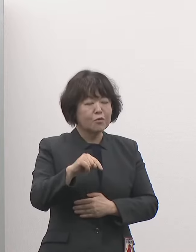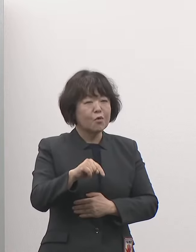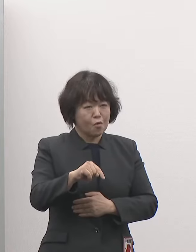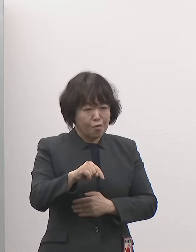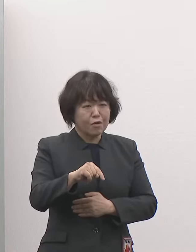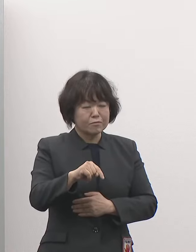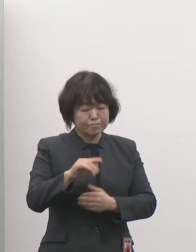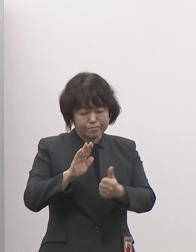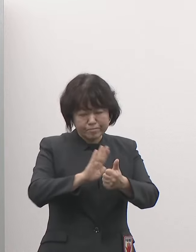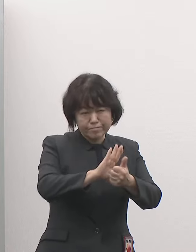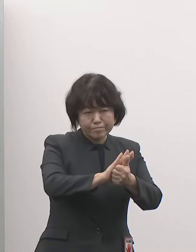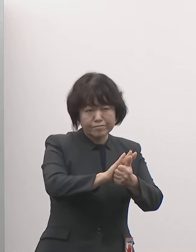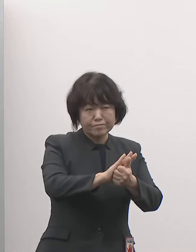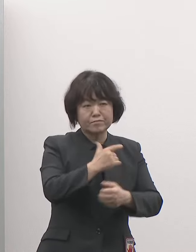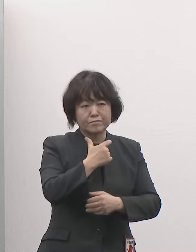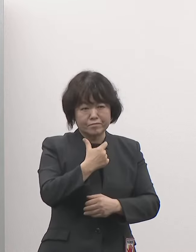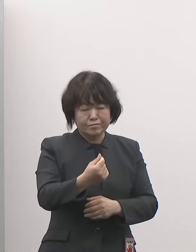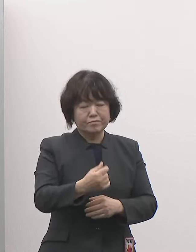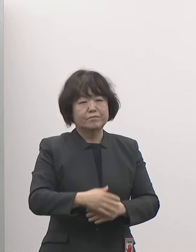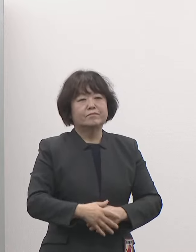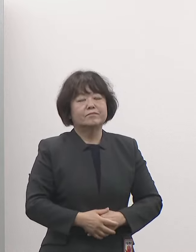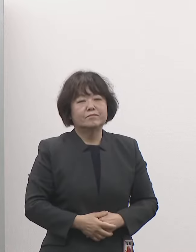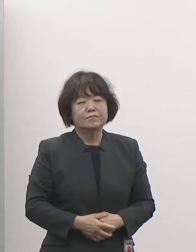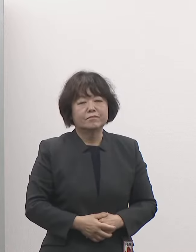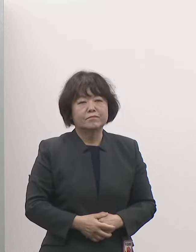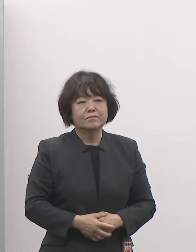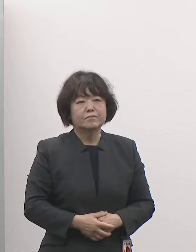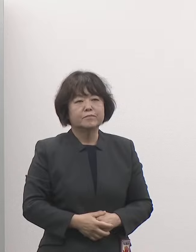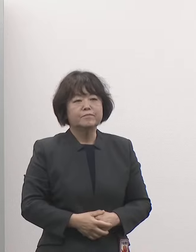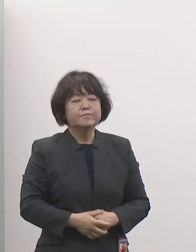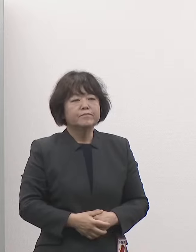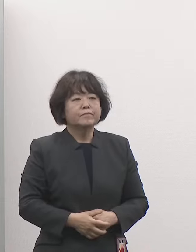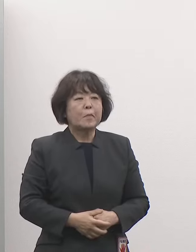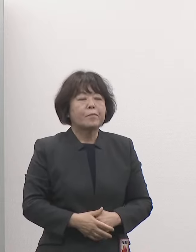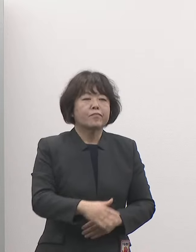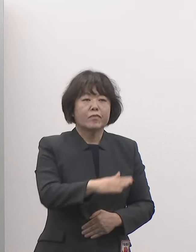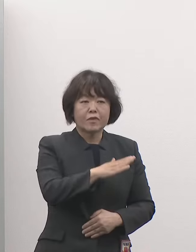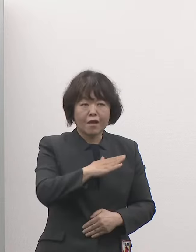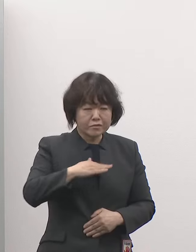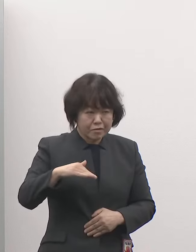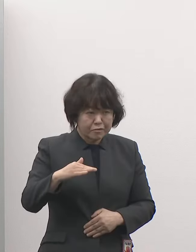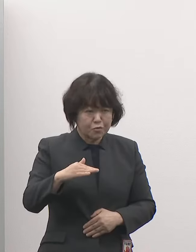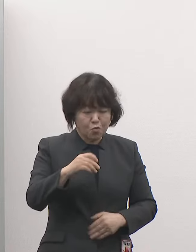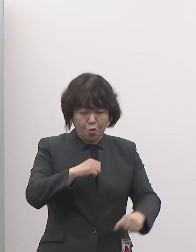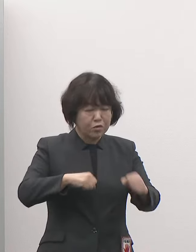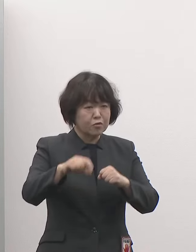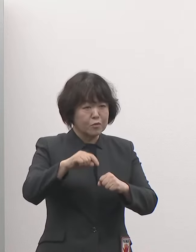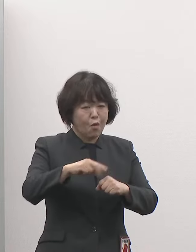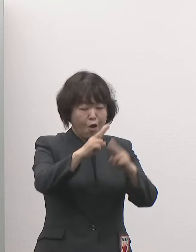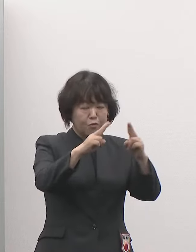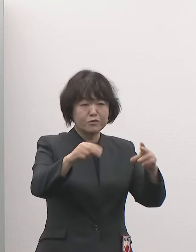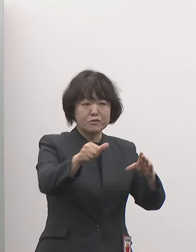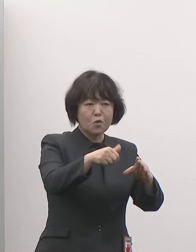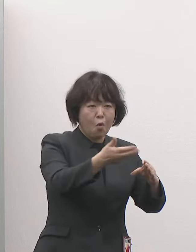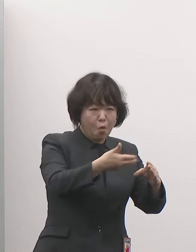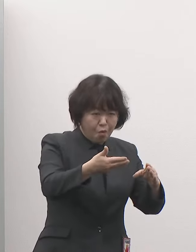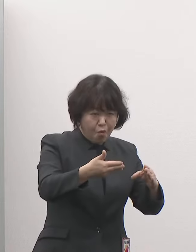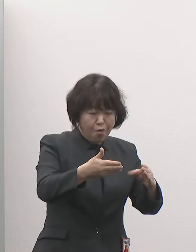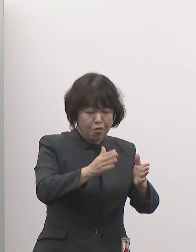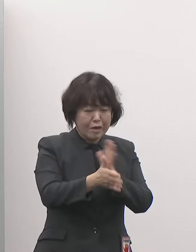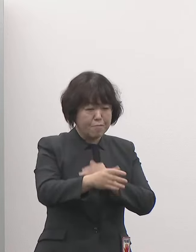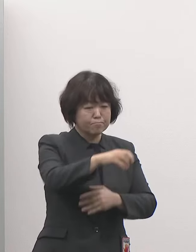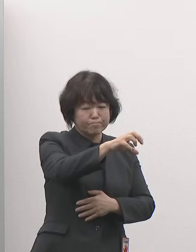を入れて取り組みを進めてまいりたいと思います。私たちの取り組みは富士五湖だけではありません。県内各地バランスを取